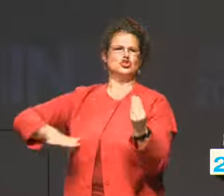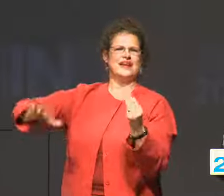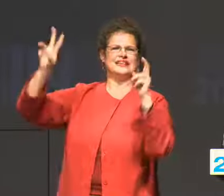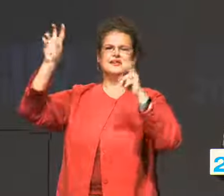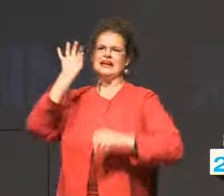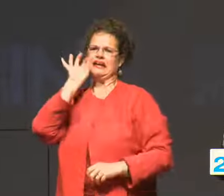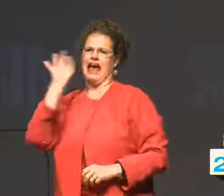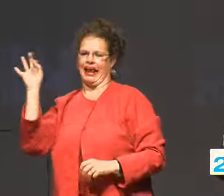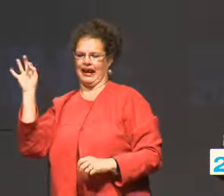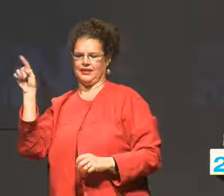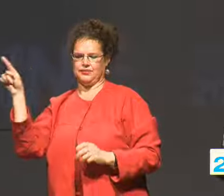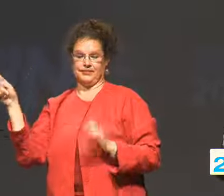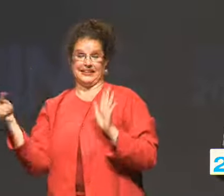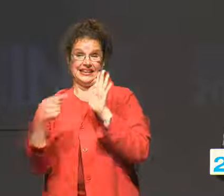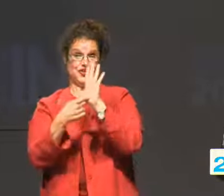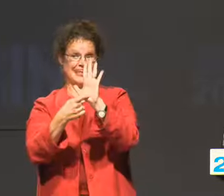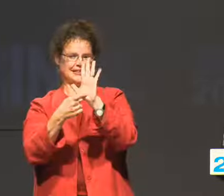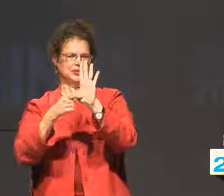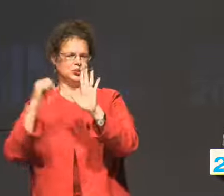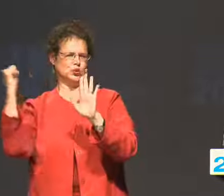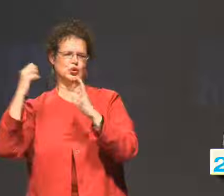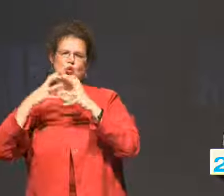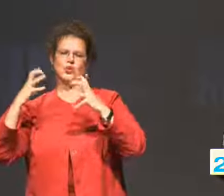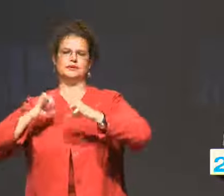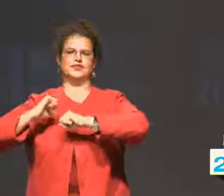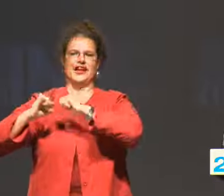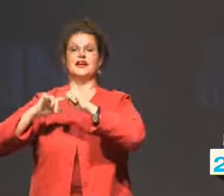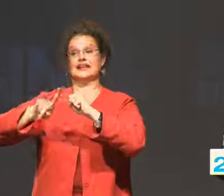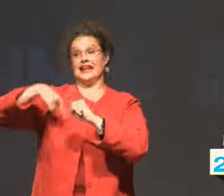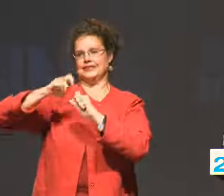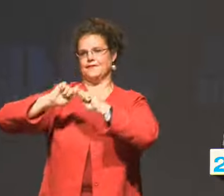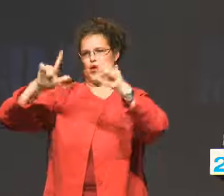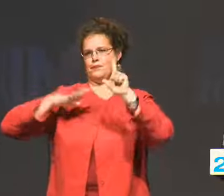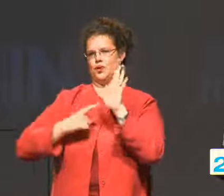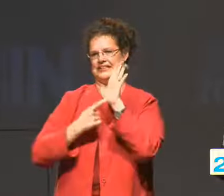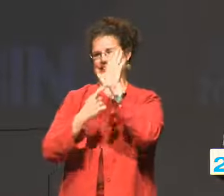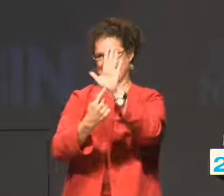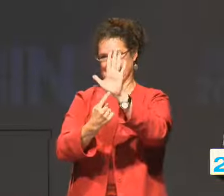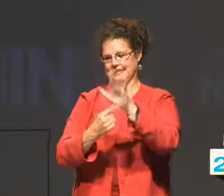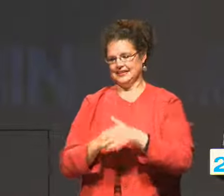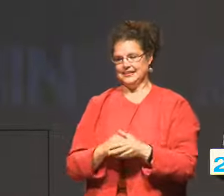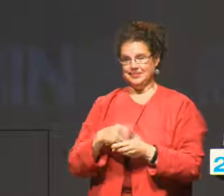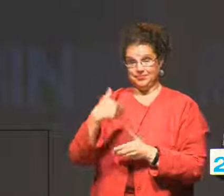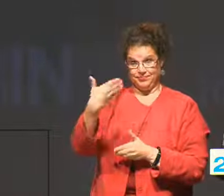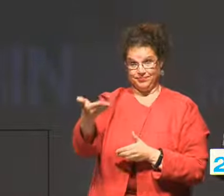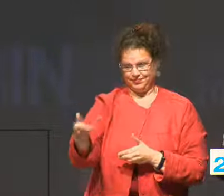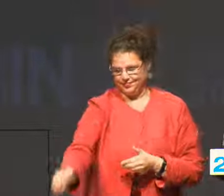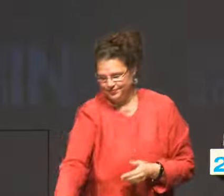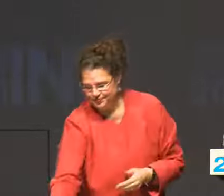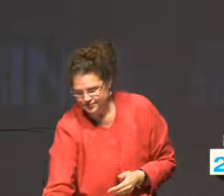Wichtig auch der Einfluss auf die Wirtschaft. Und Stamm, ein weiterer Professor, hat das